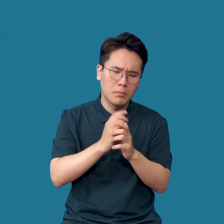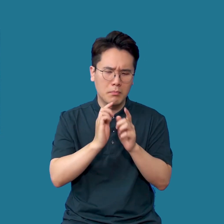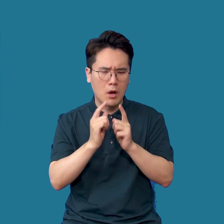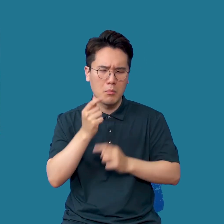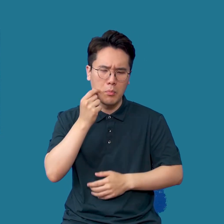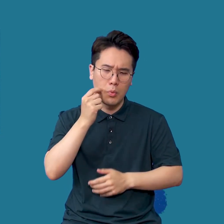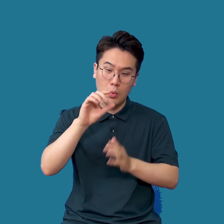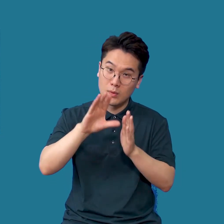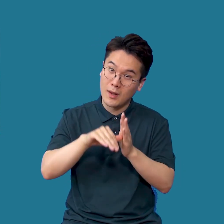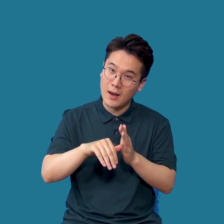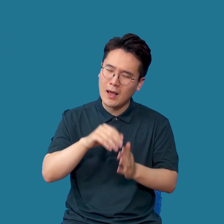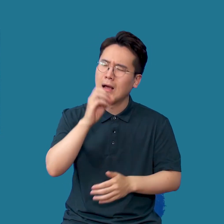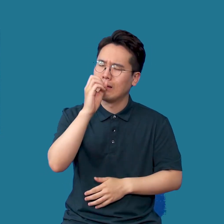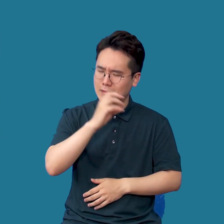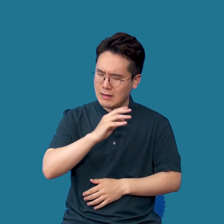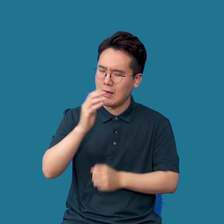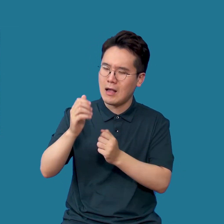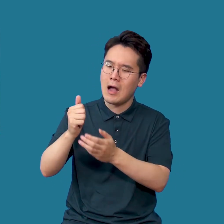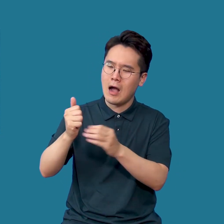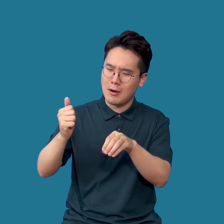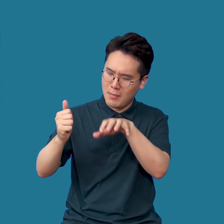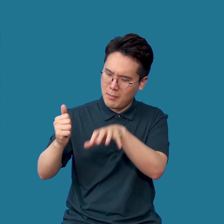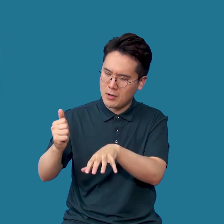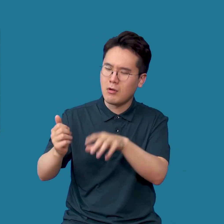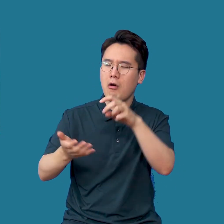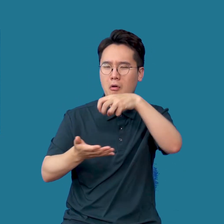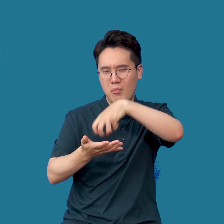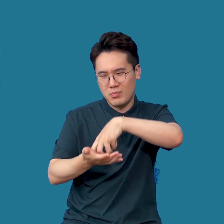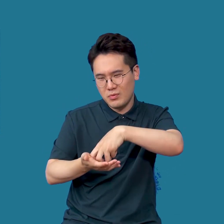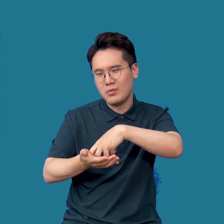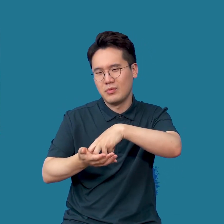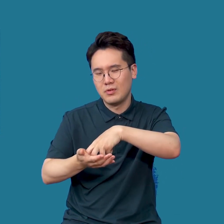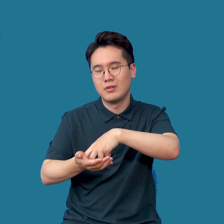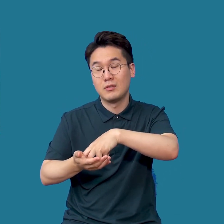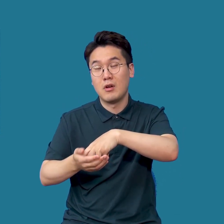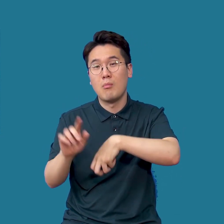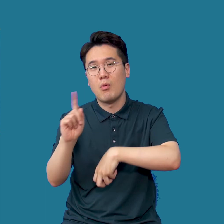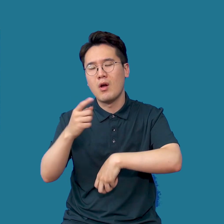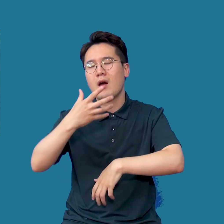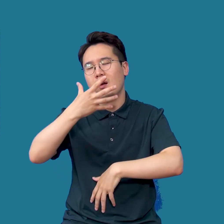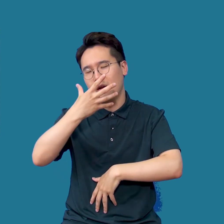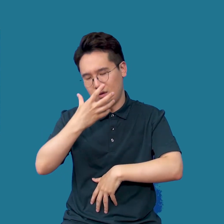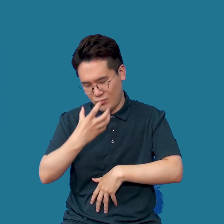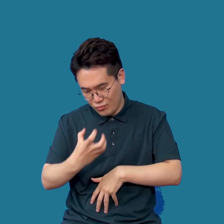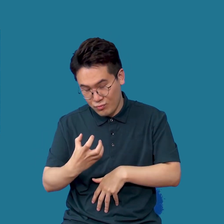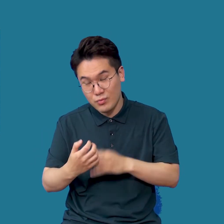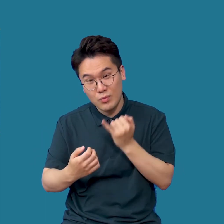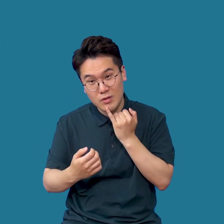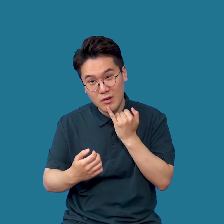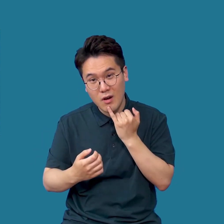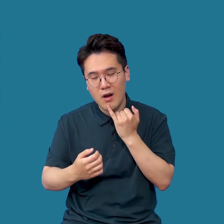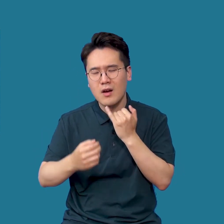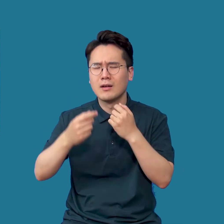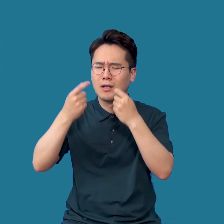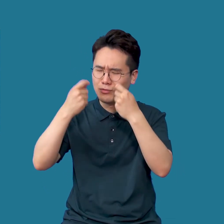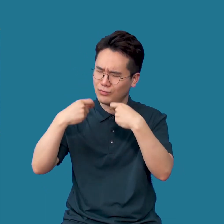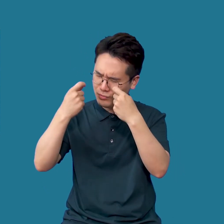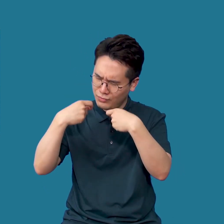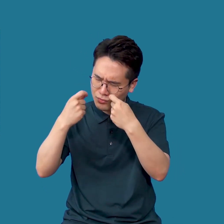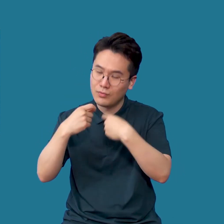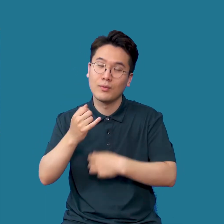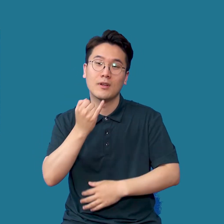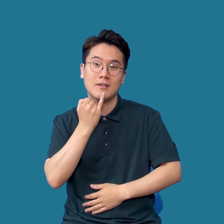있으십시오. 한숨이 나오면 한숨 쉬고 눈물이 나면 눈물 흘리고 그냥 그렇게 엎드려 있는